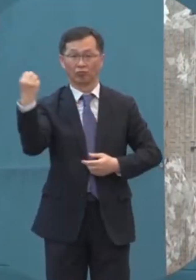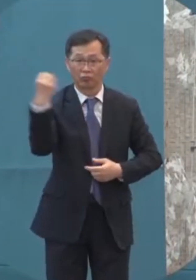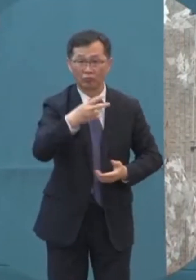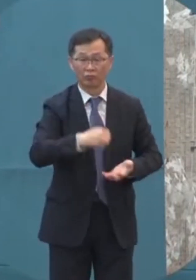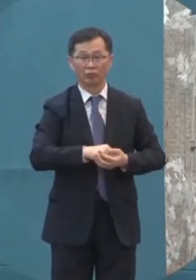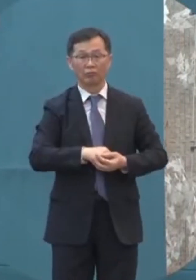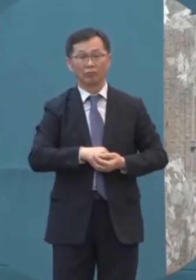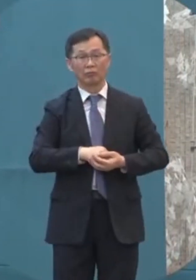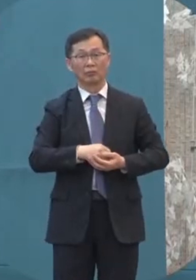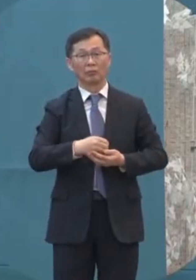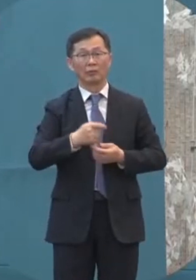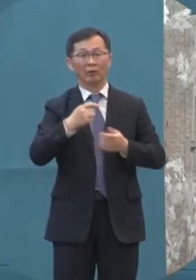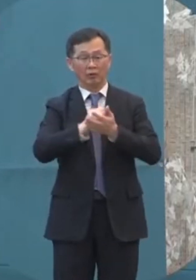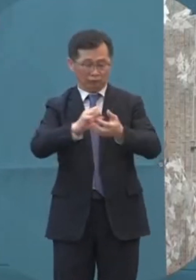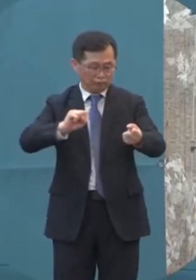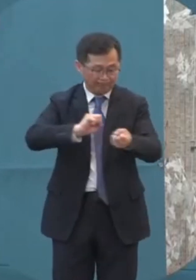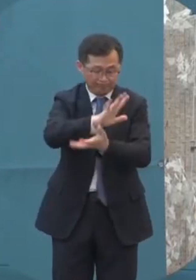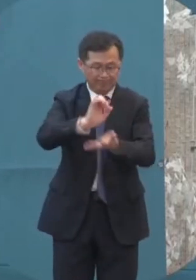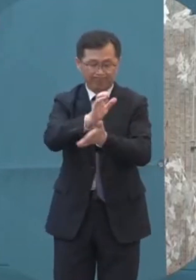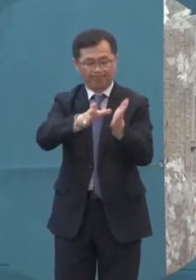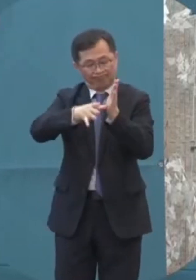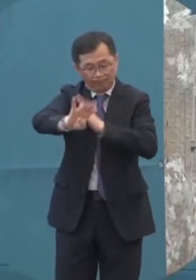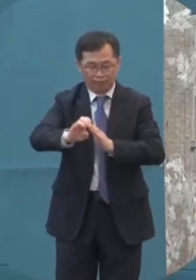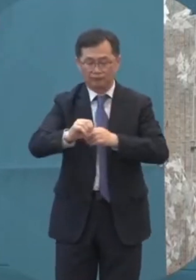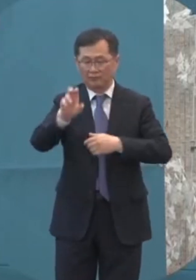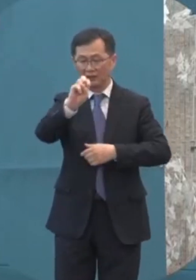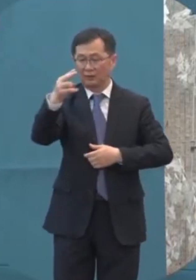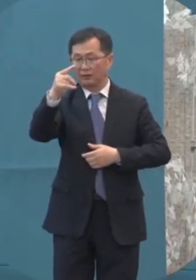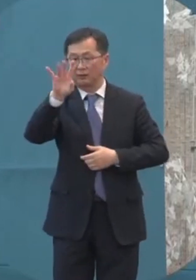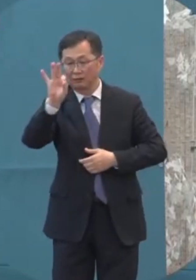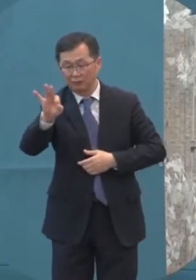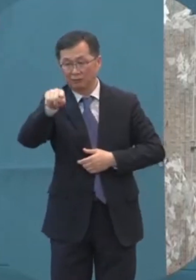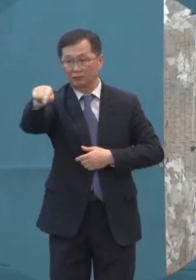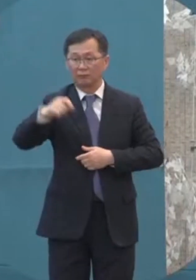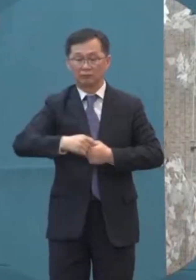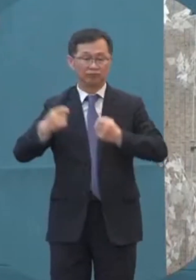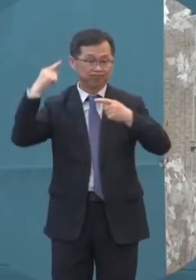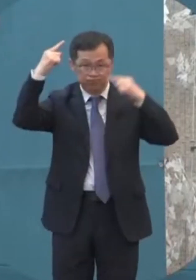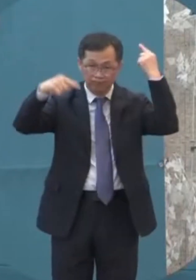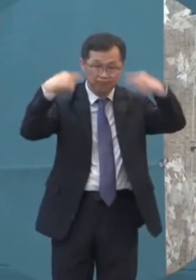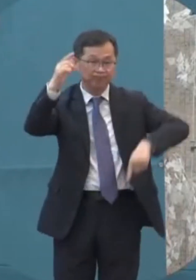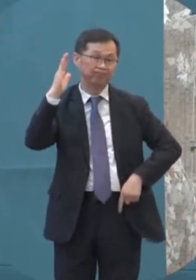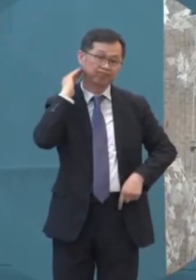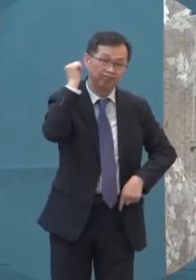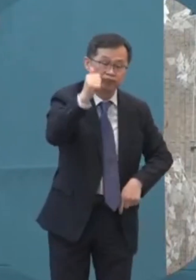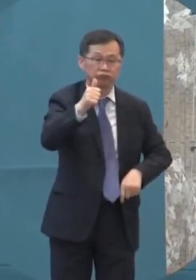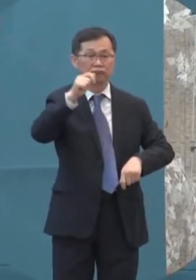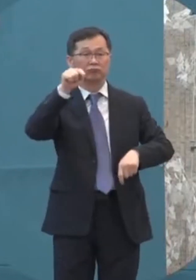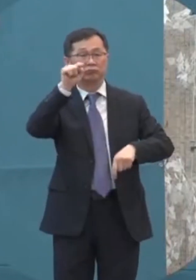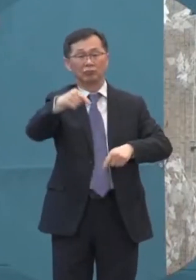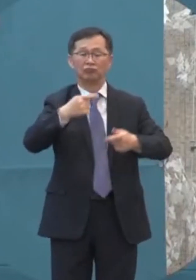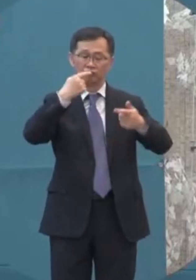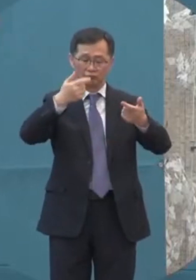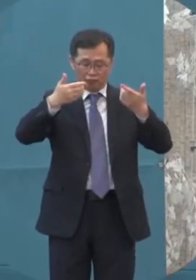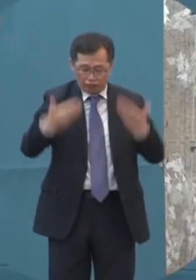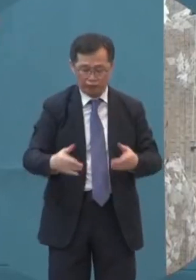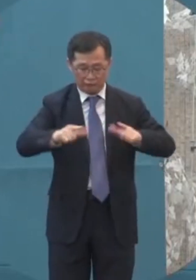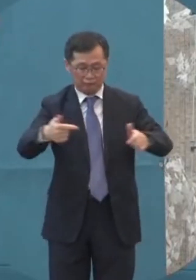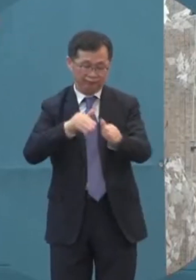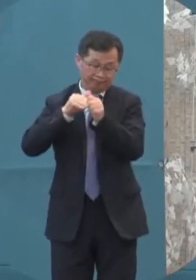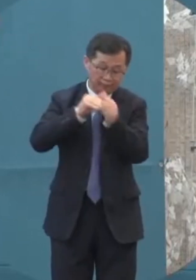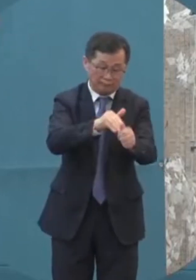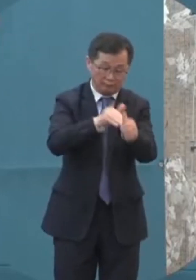그리고 난폭한 거대 야당은 혼미한 대통령을 쉬지 않고 밀어붙인